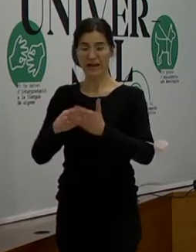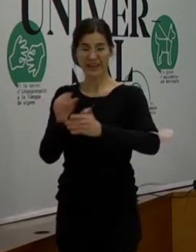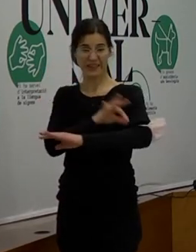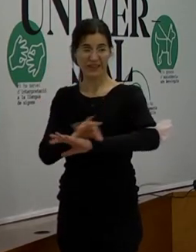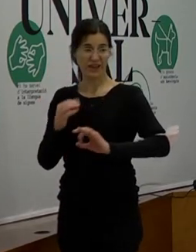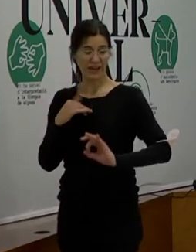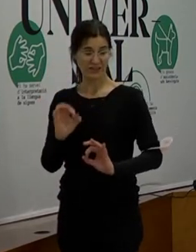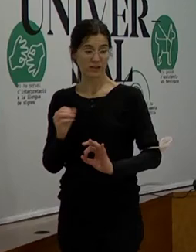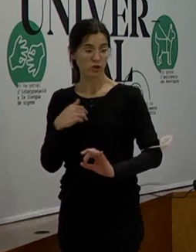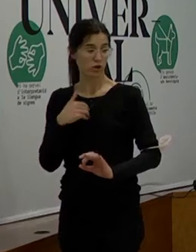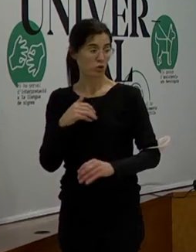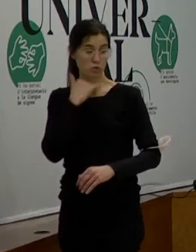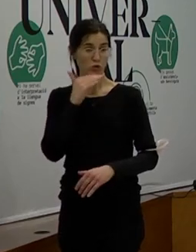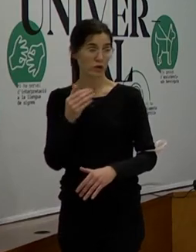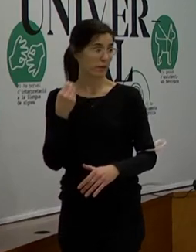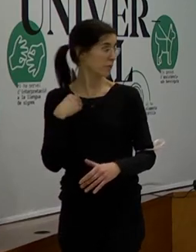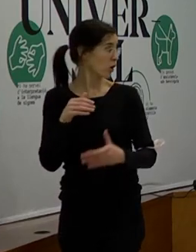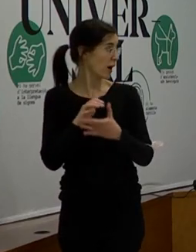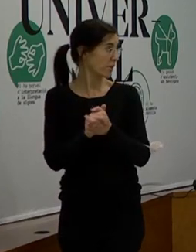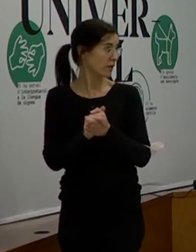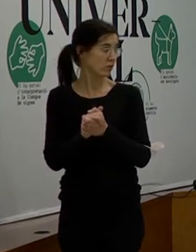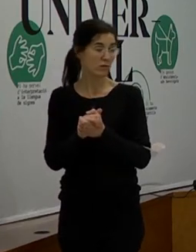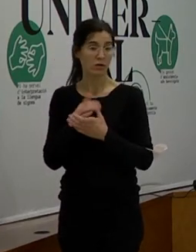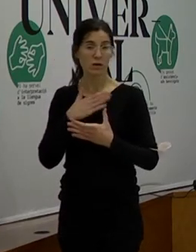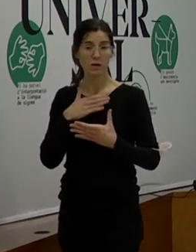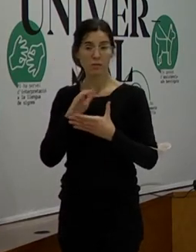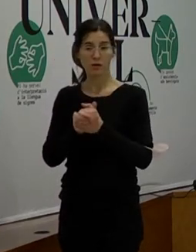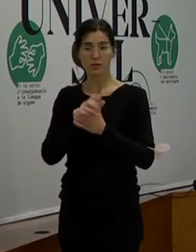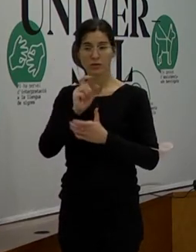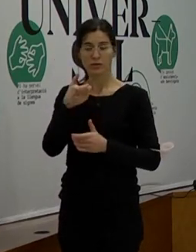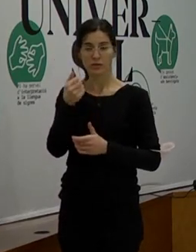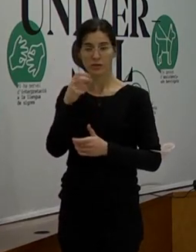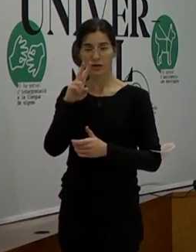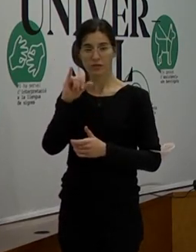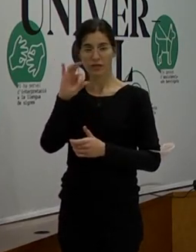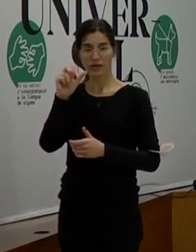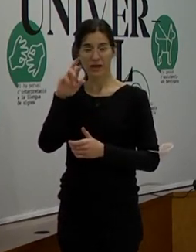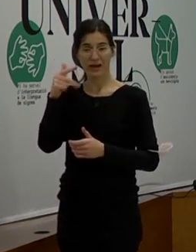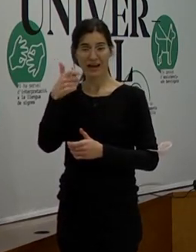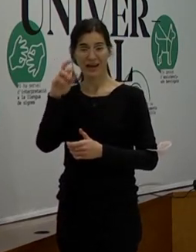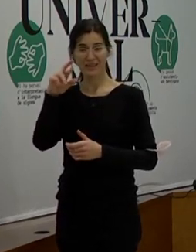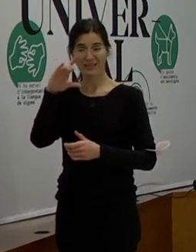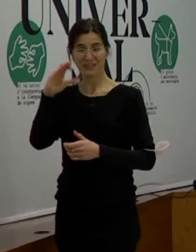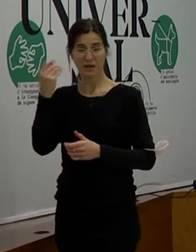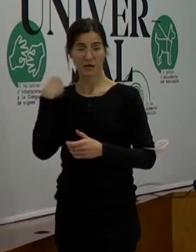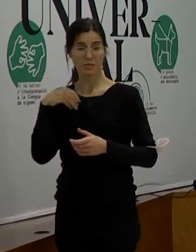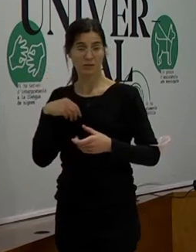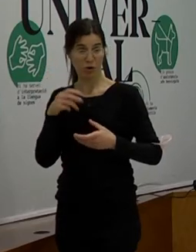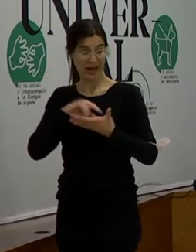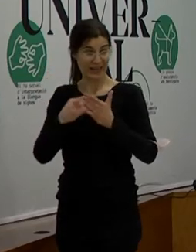No sabia que el meu amic Xavier García Milà, arquitecte, fos de